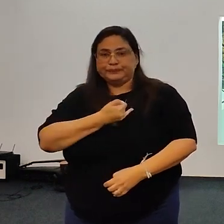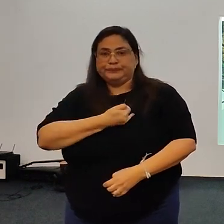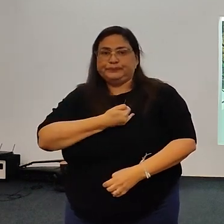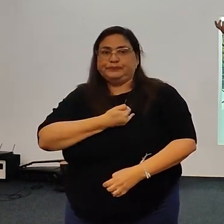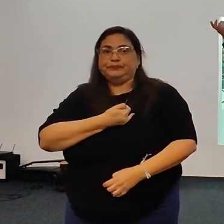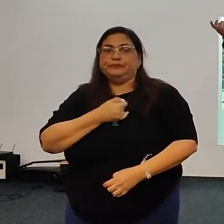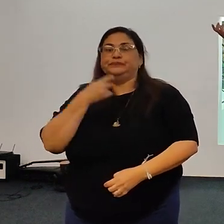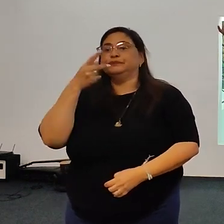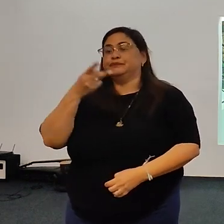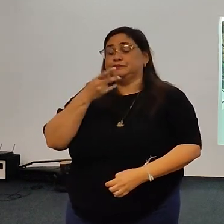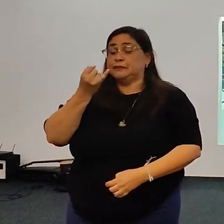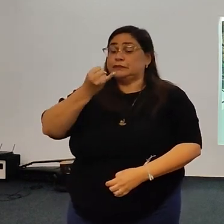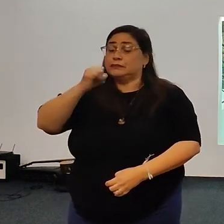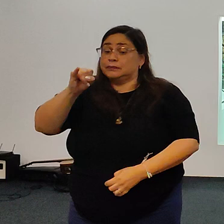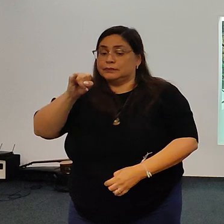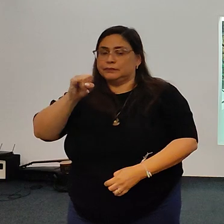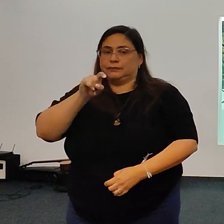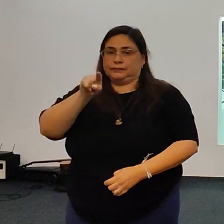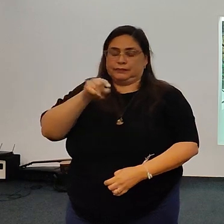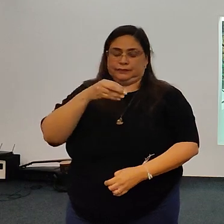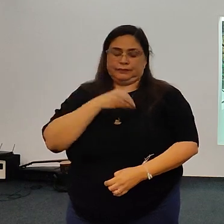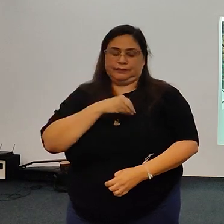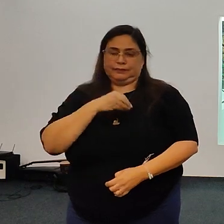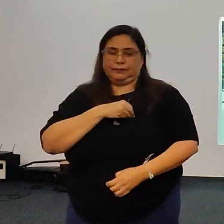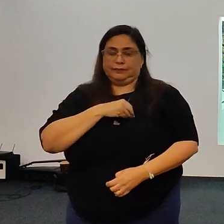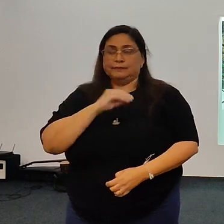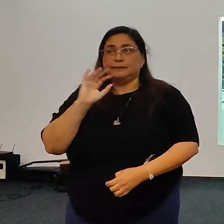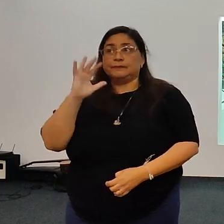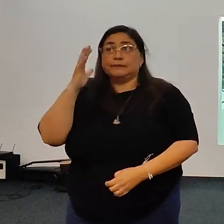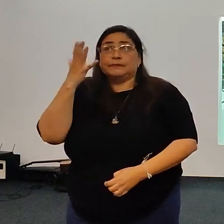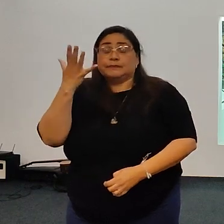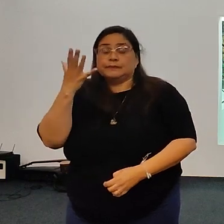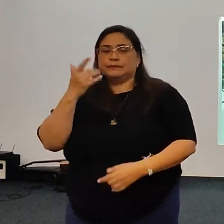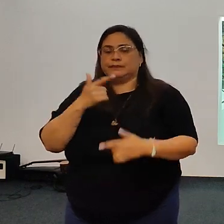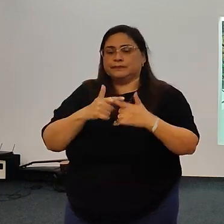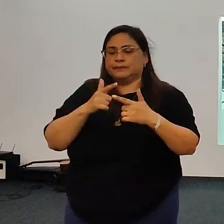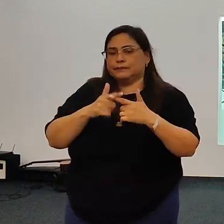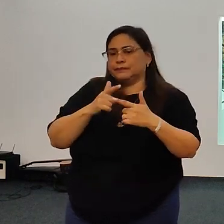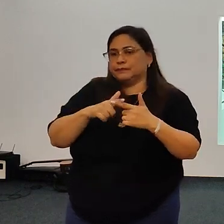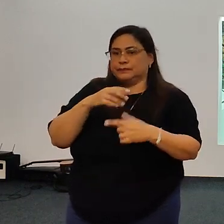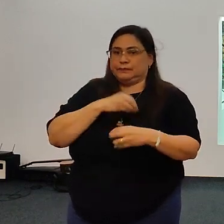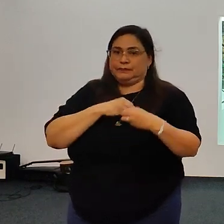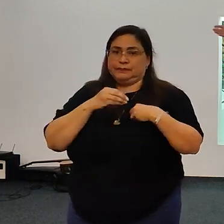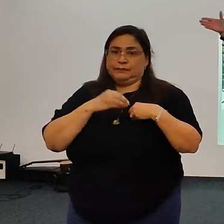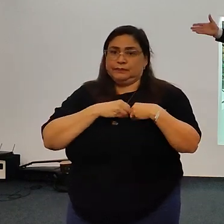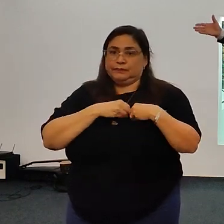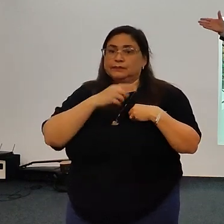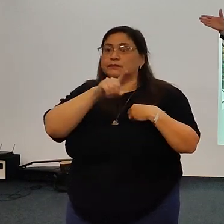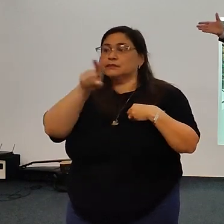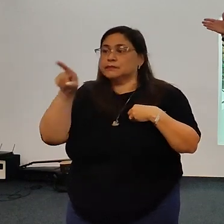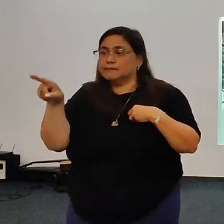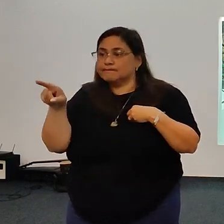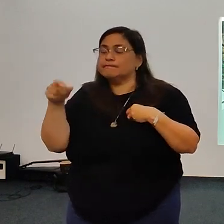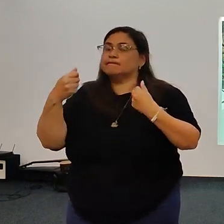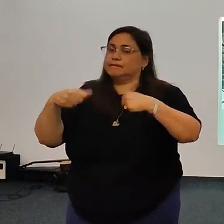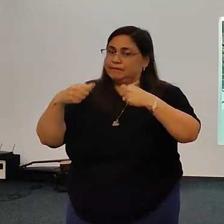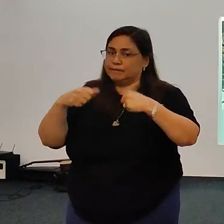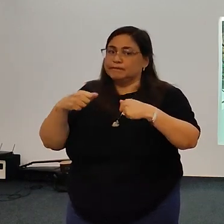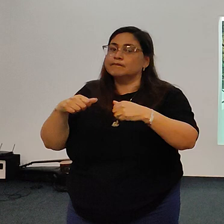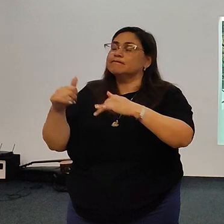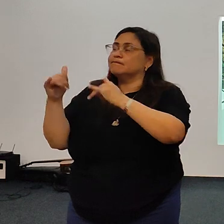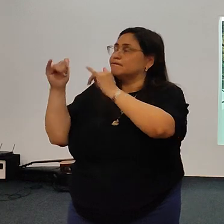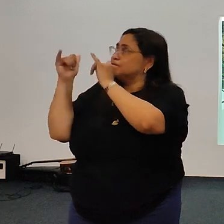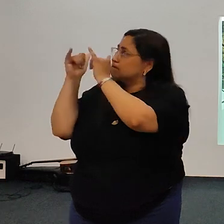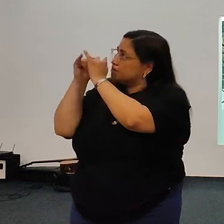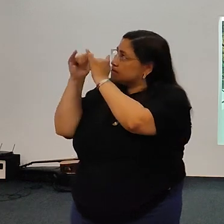se caso vocês pecarem, se acontecer este problema e vocês pecarem, vocês peçam perdão a Deus. Sabe